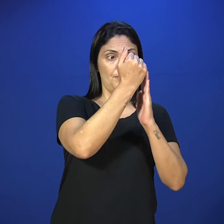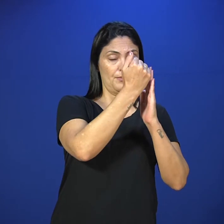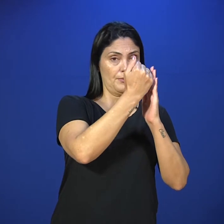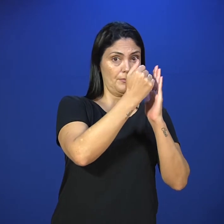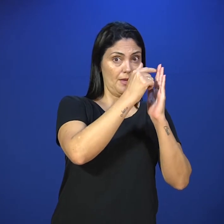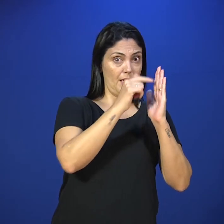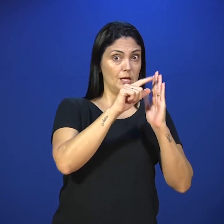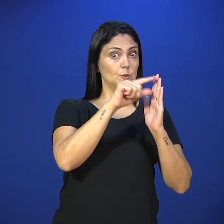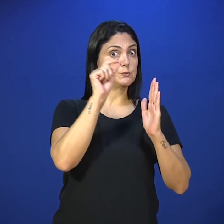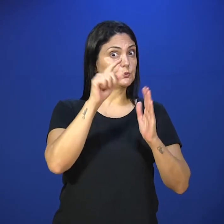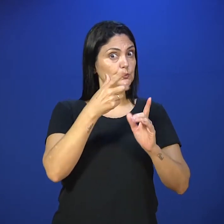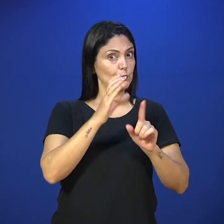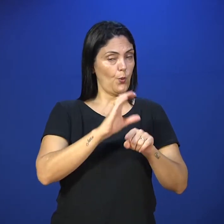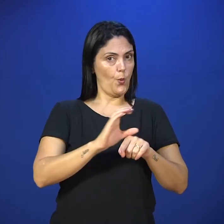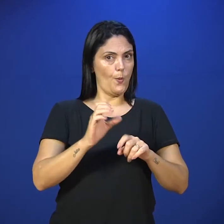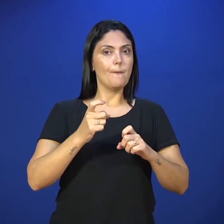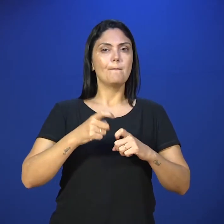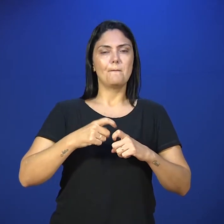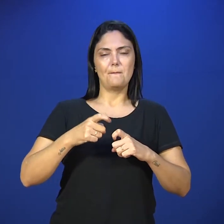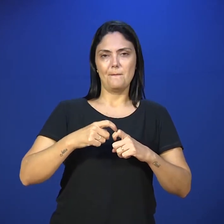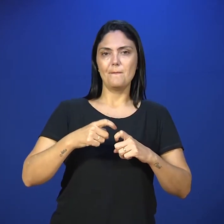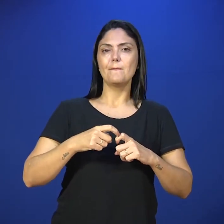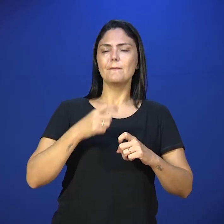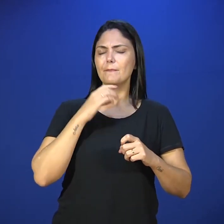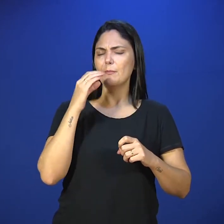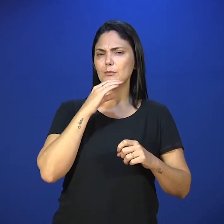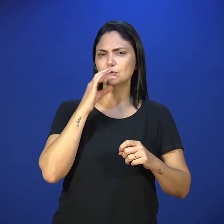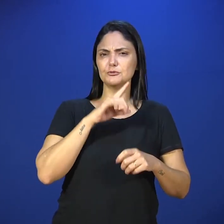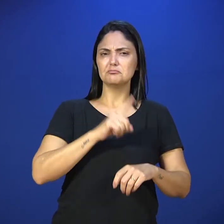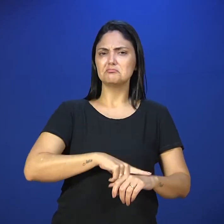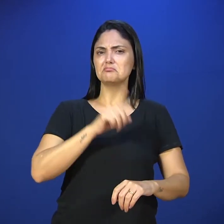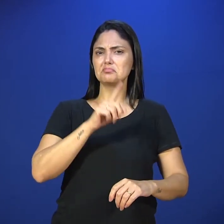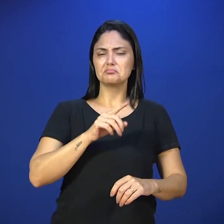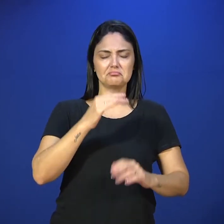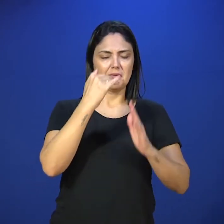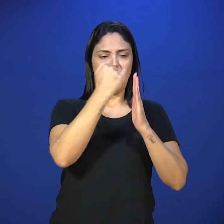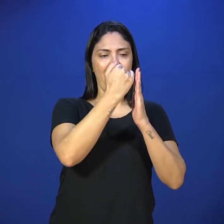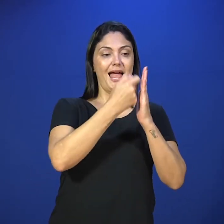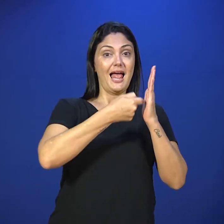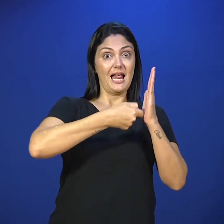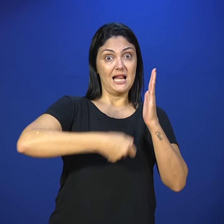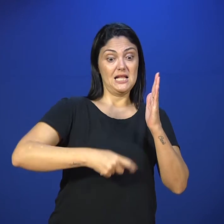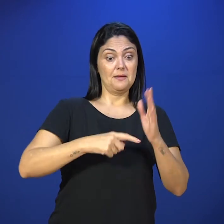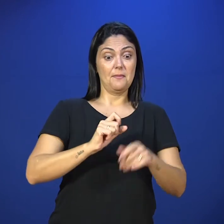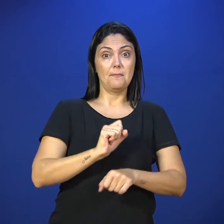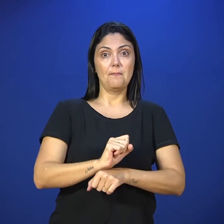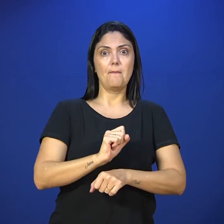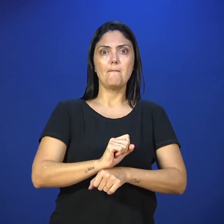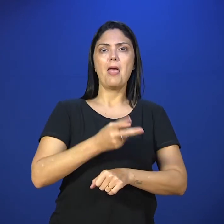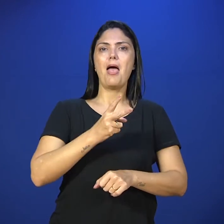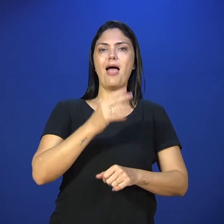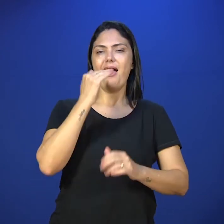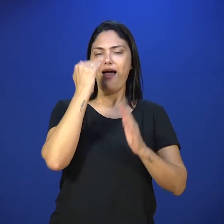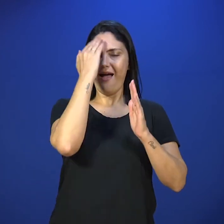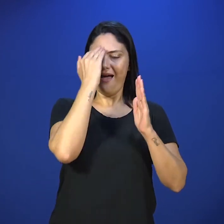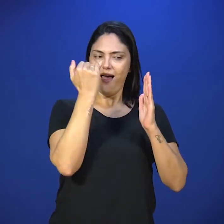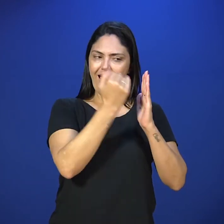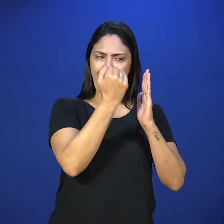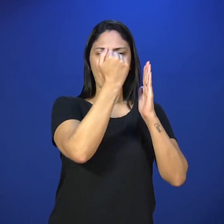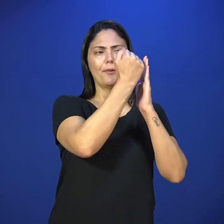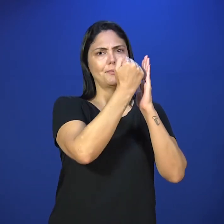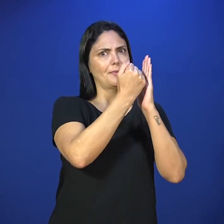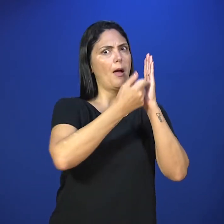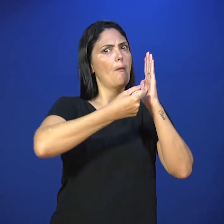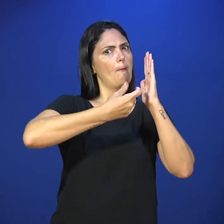carreira escolhida, será feita imediata chamada dos candidatos em lista de espera, na mesma e rigorosa ordem